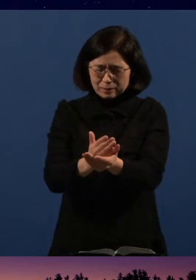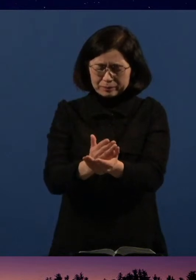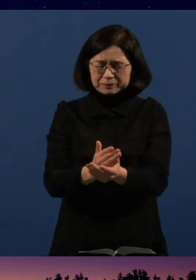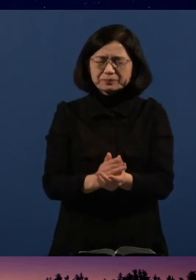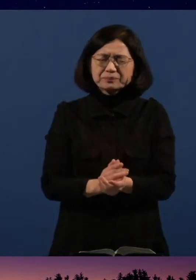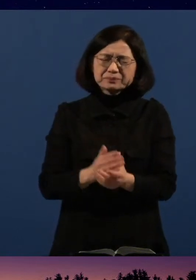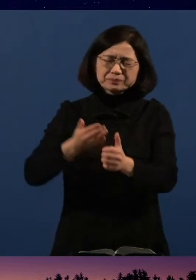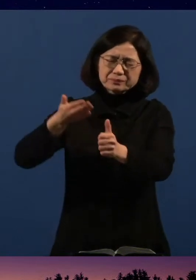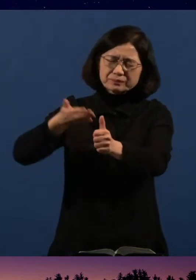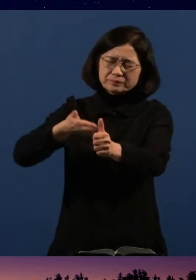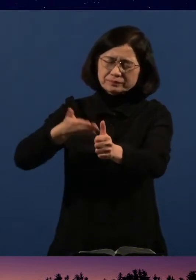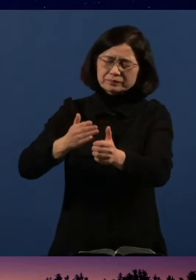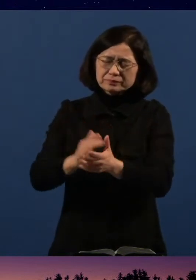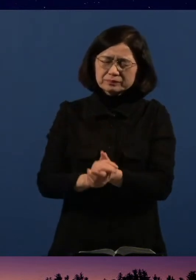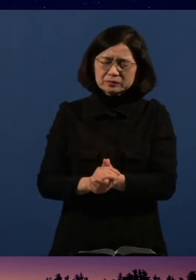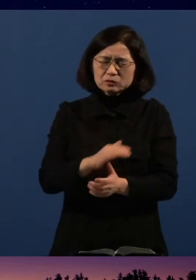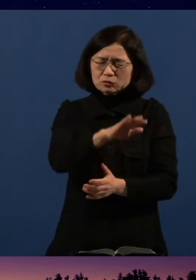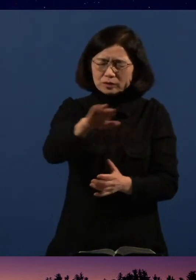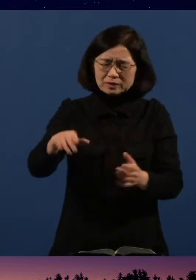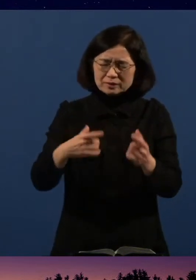아니에요. 우리는 여전히